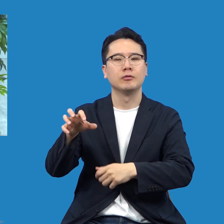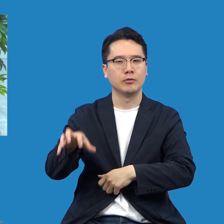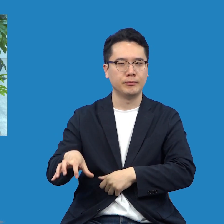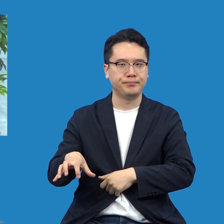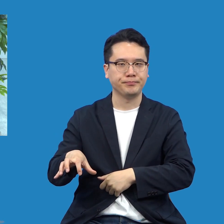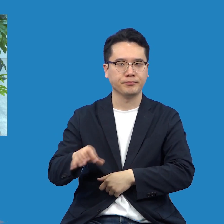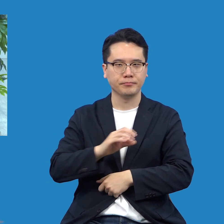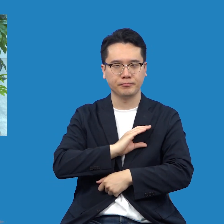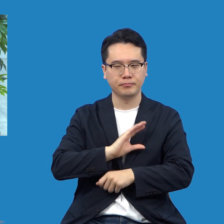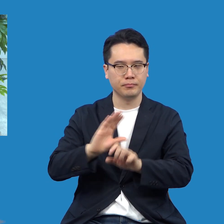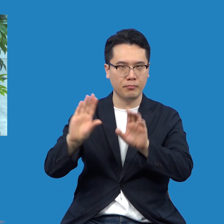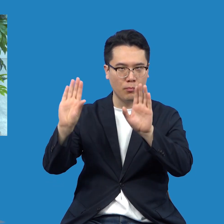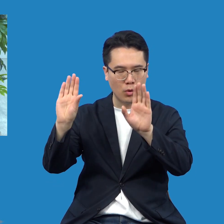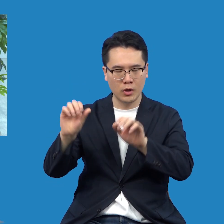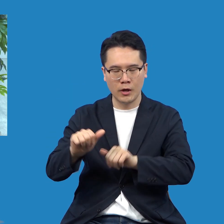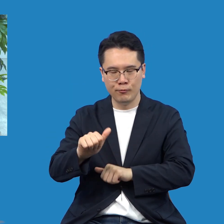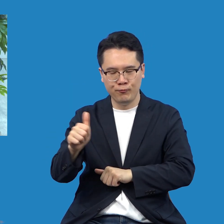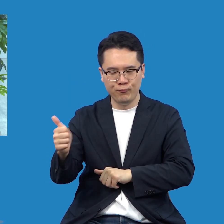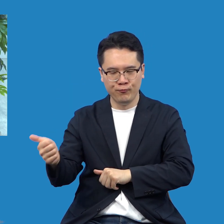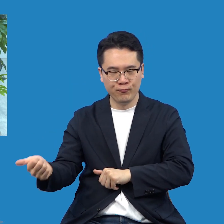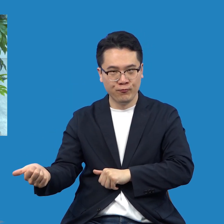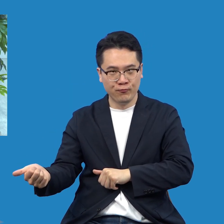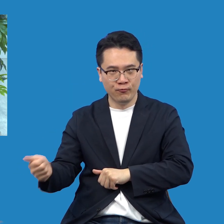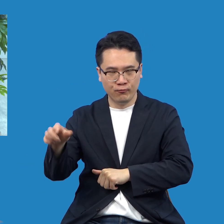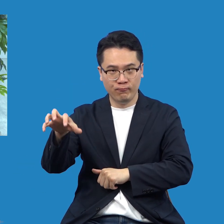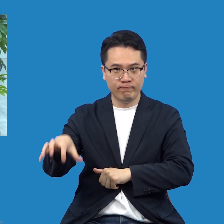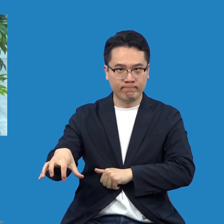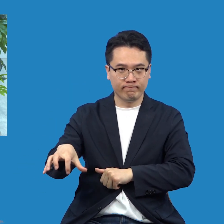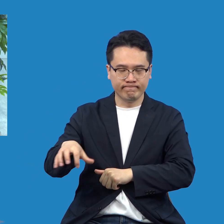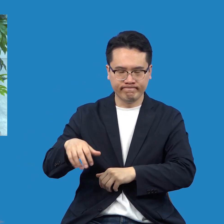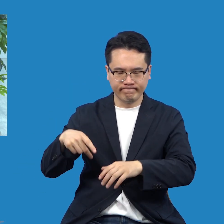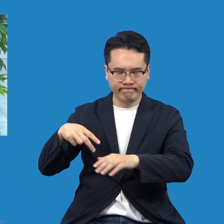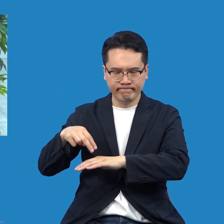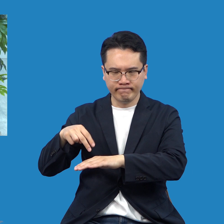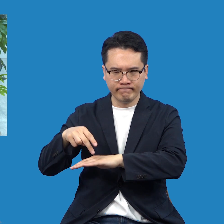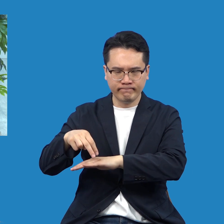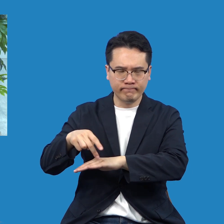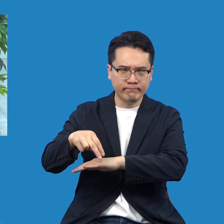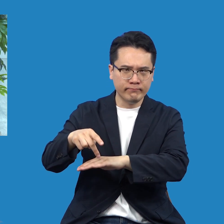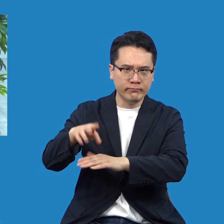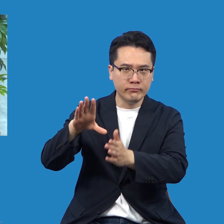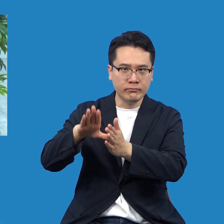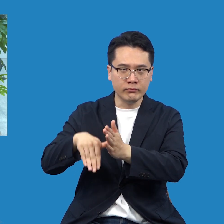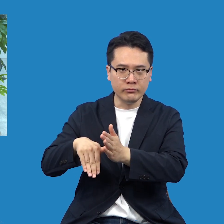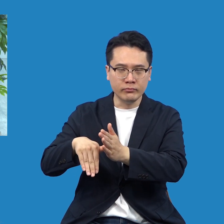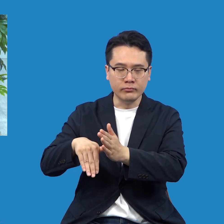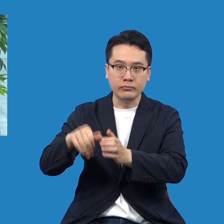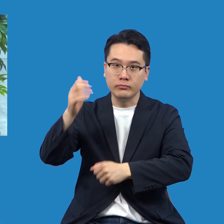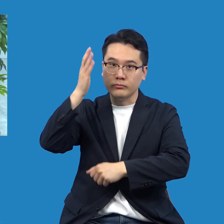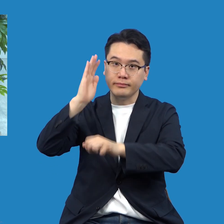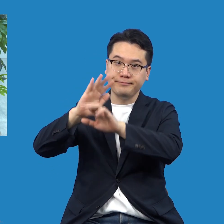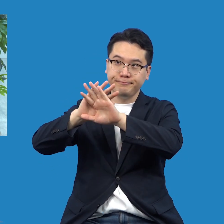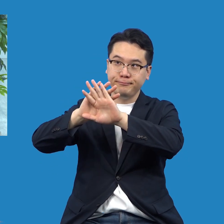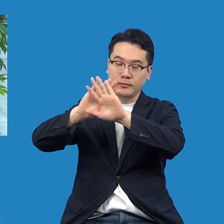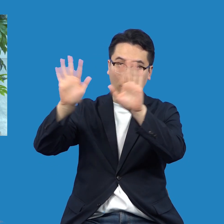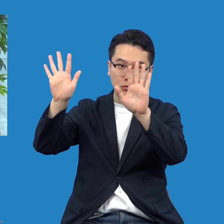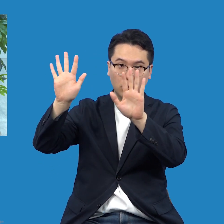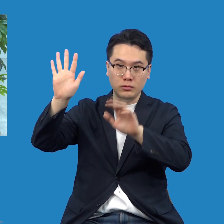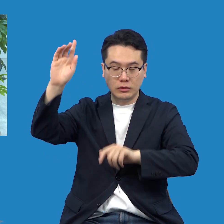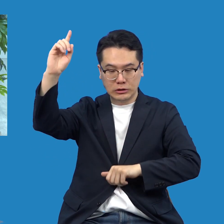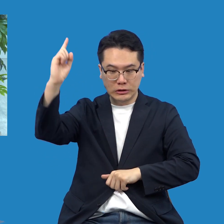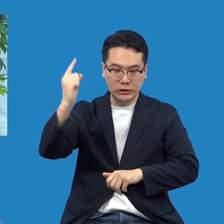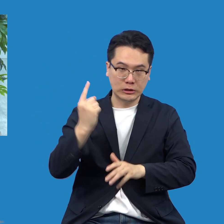가고 있는 그 길 가고 있는데 호련히 하늘로부터 임한 불수레와